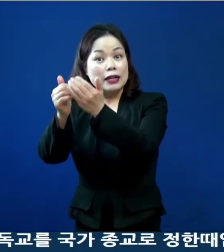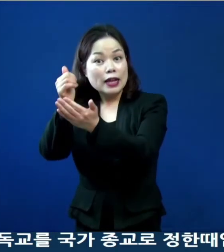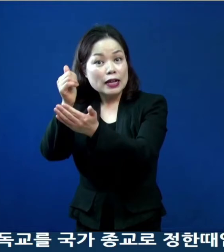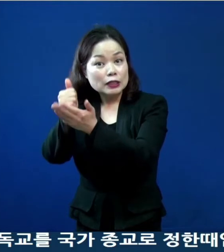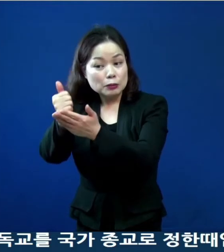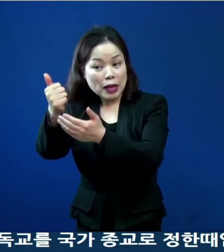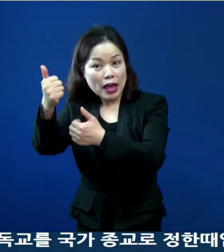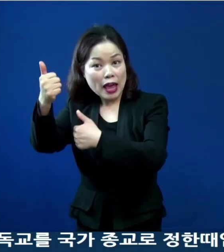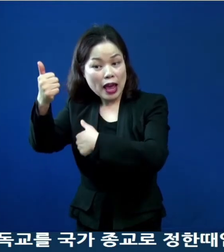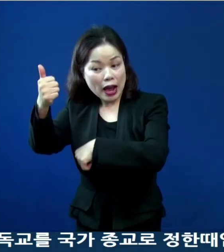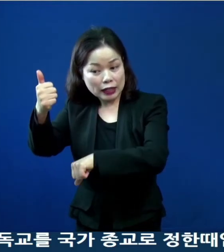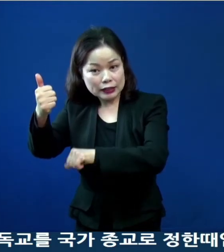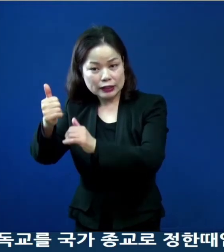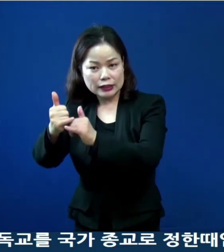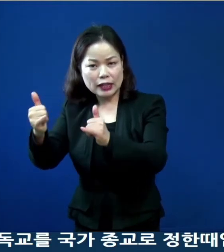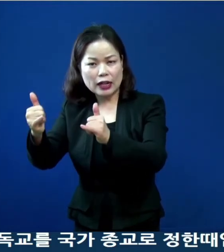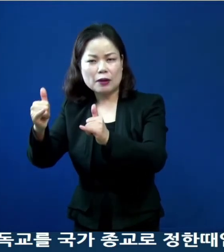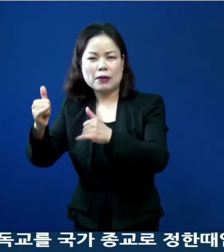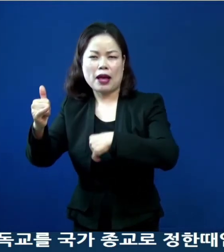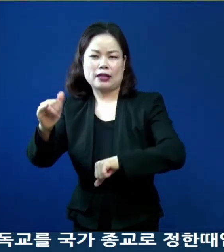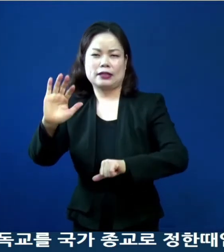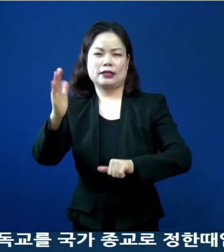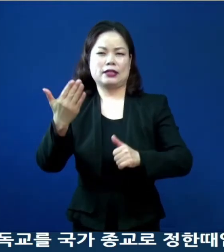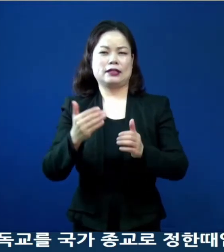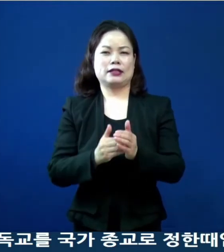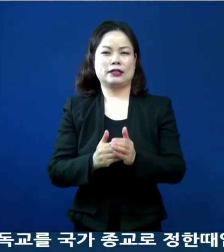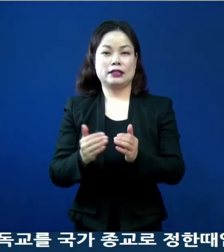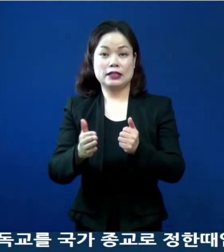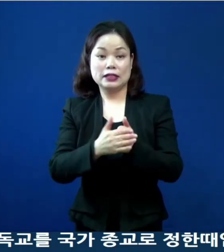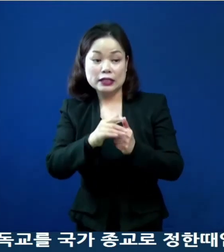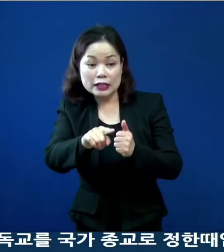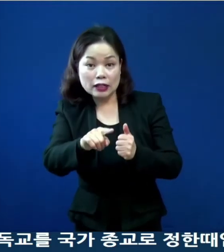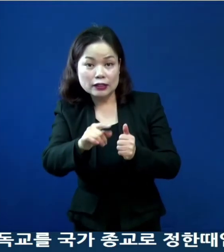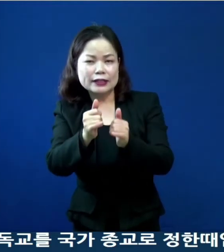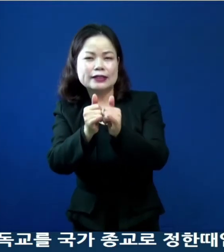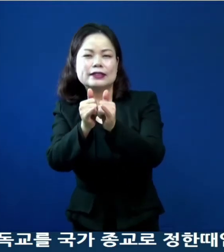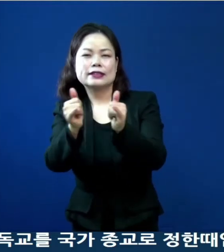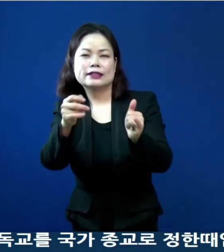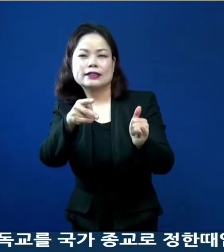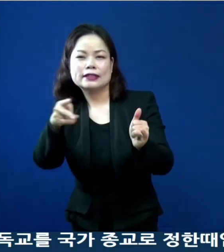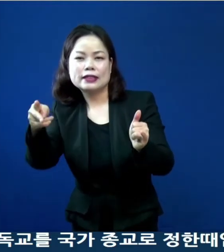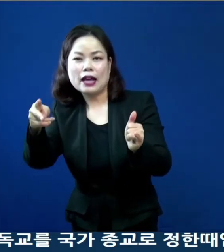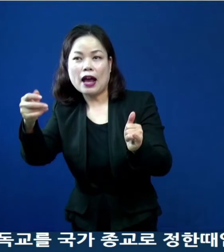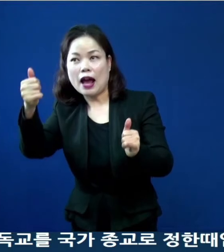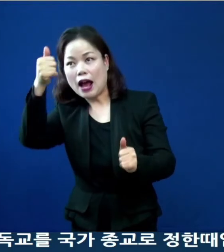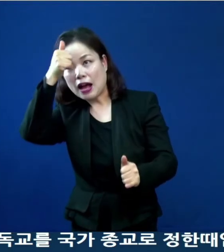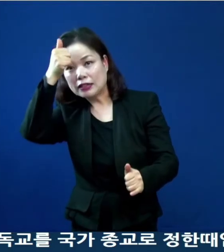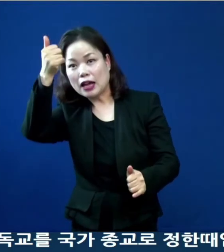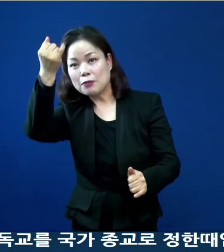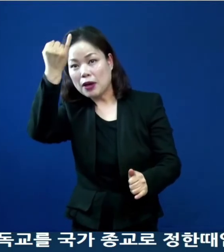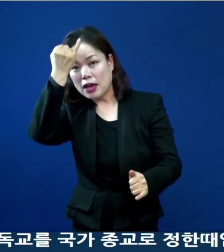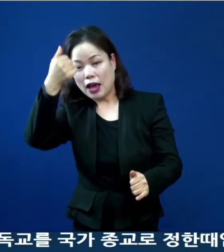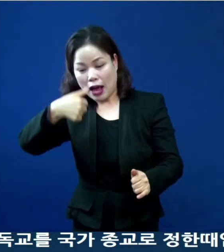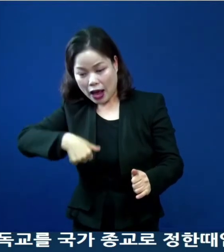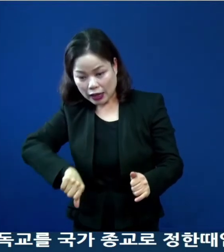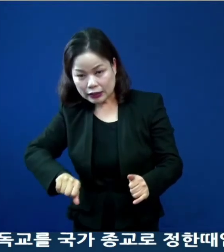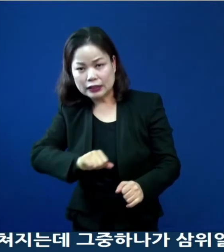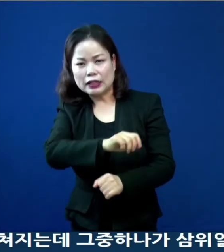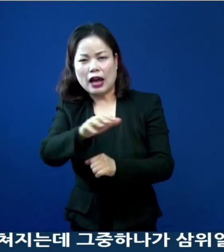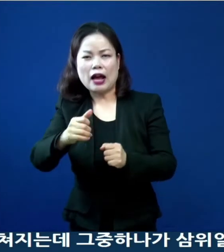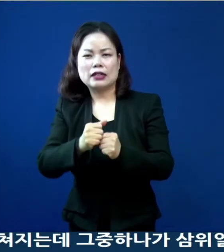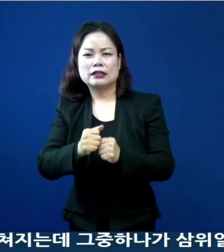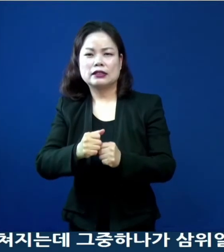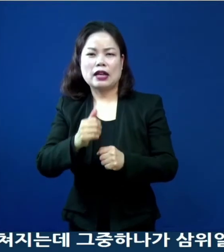하나님의 아들이 사람의 아들이 되셨으니 이것은 사람, 즉 아담의 아들들이